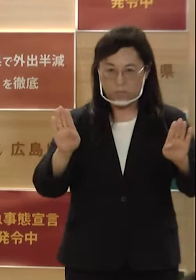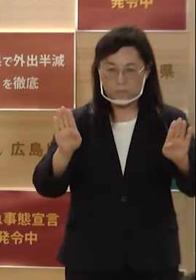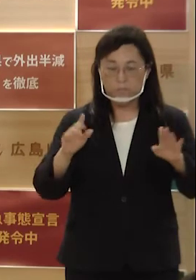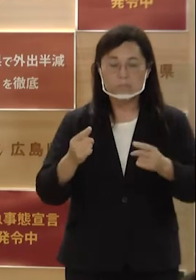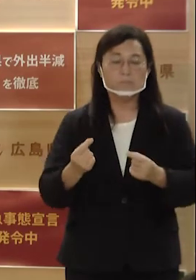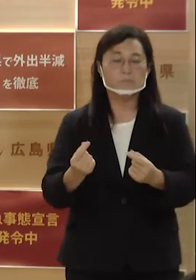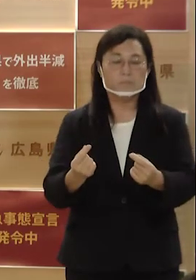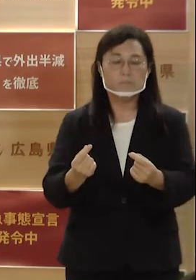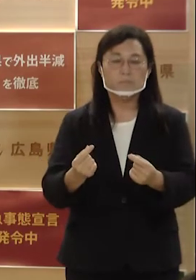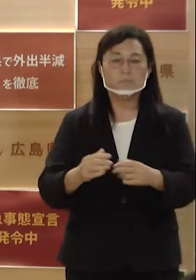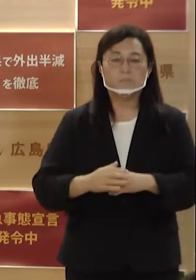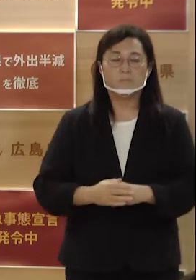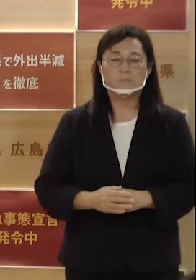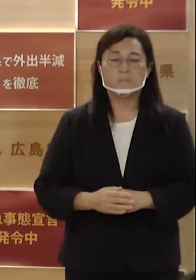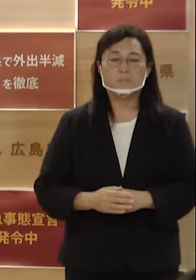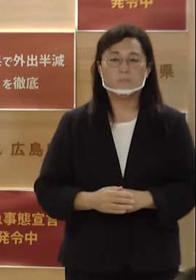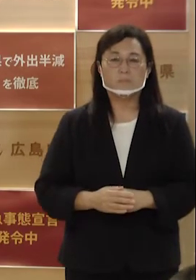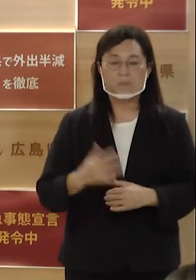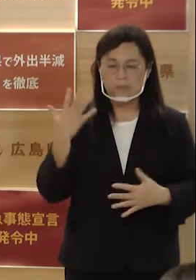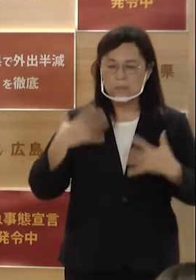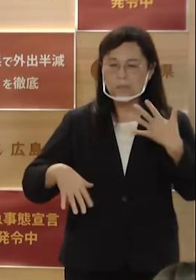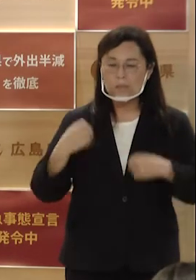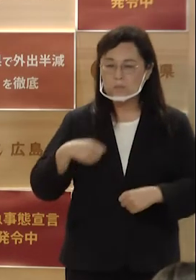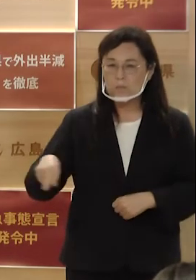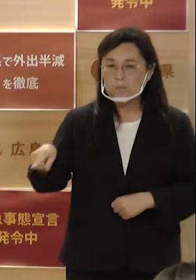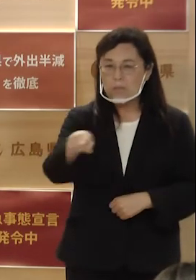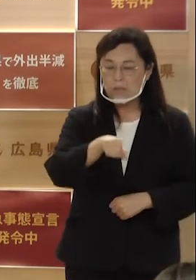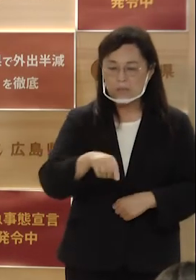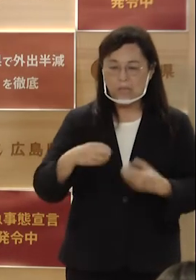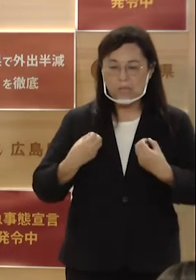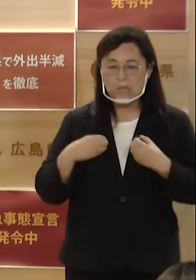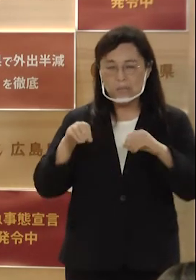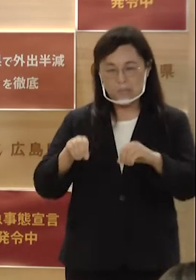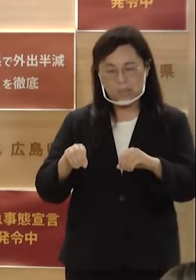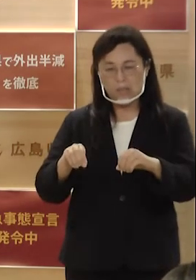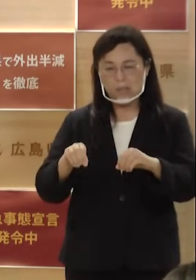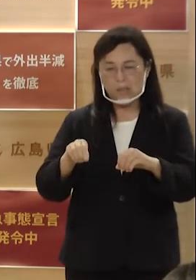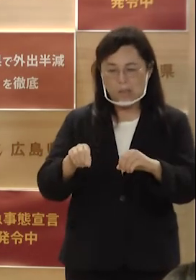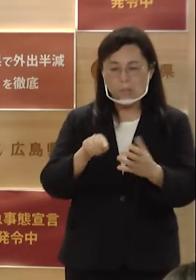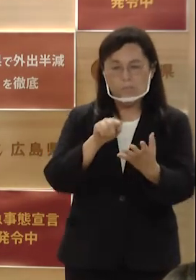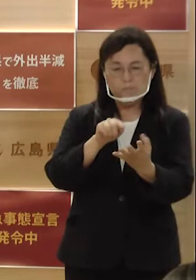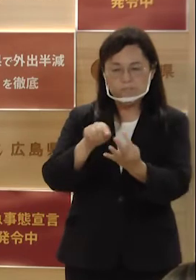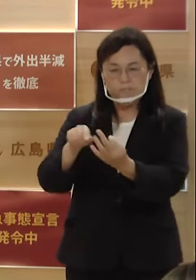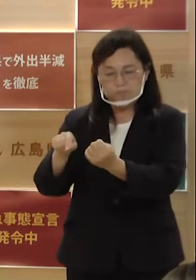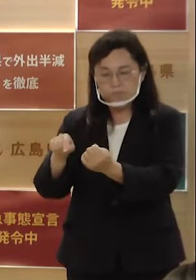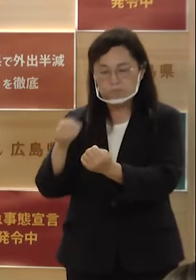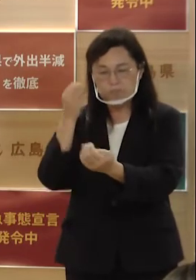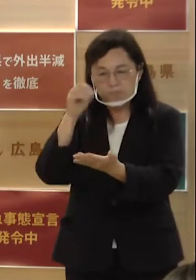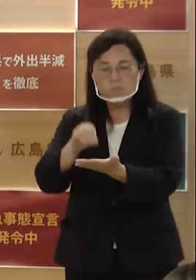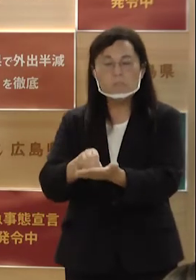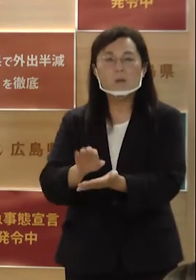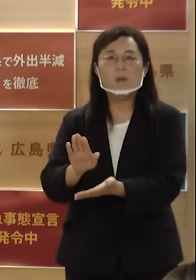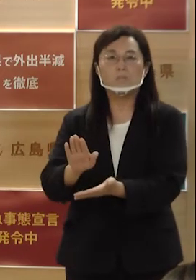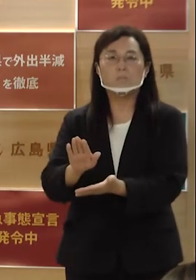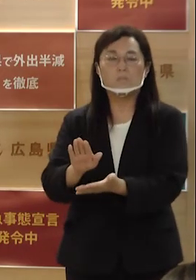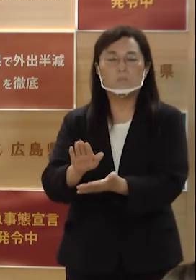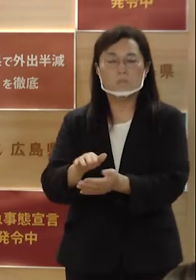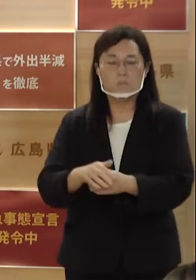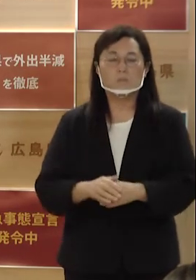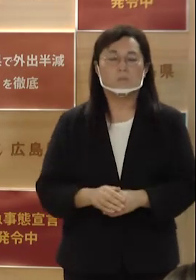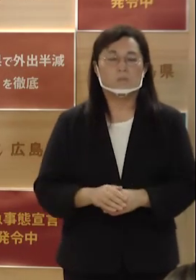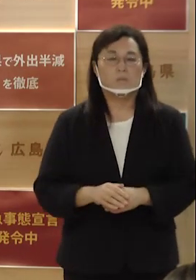ですけれども、まあ、生徒 の、 感染もですね、依然として相次いで確認されていますが、現状 の、 知事のご認識と、